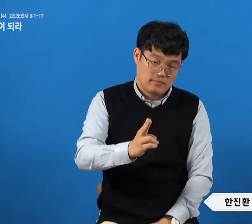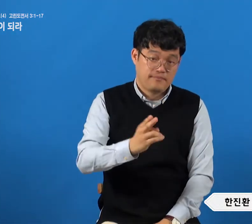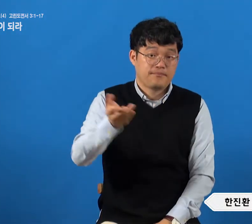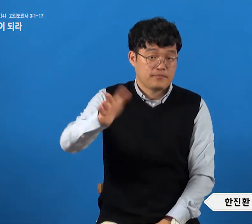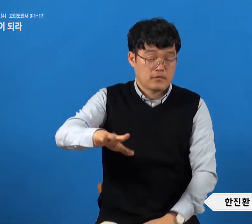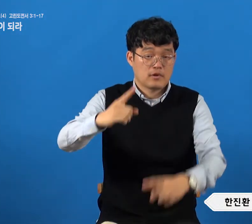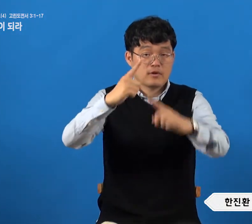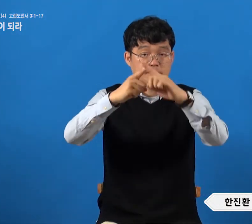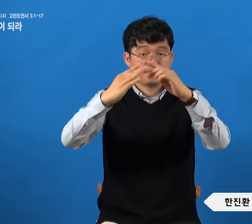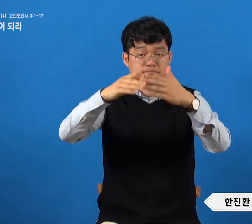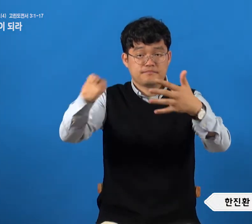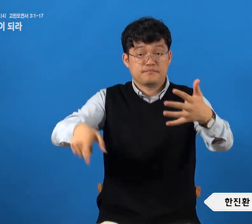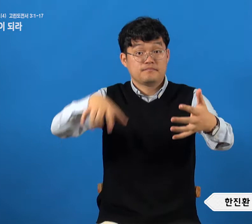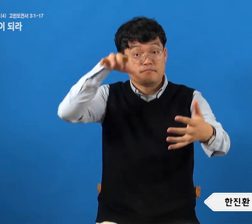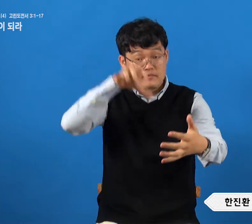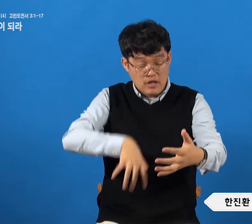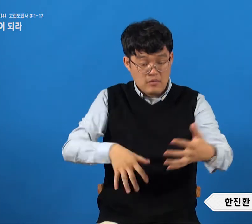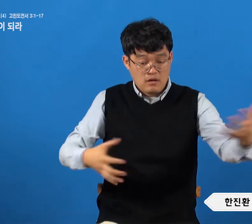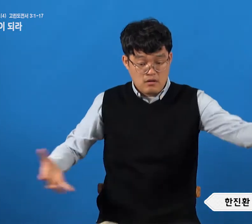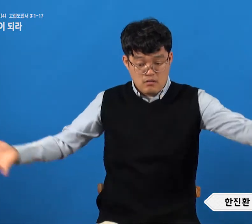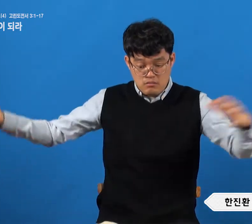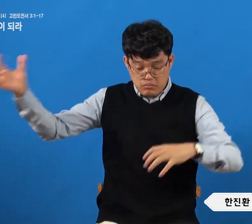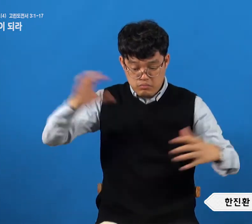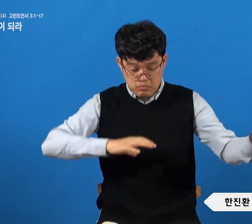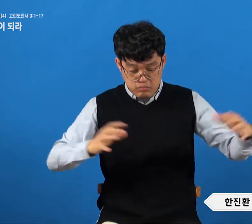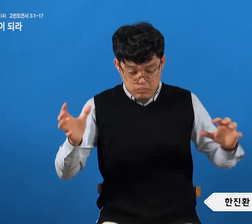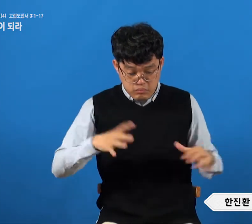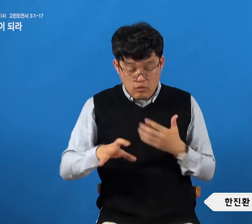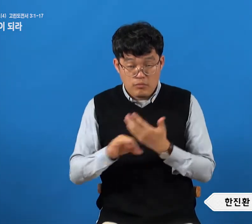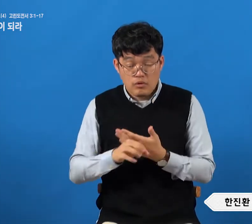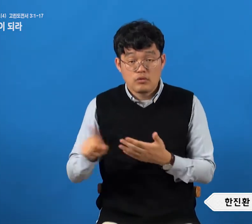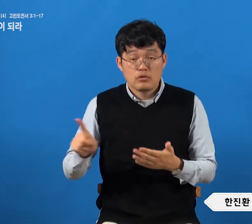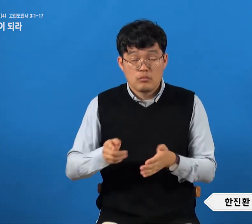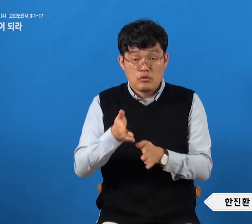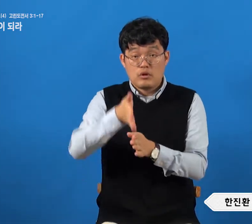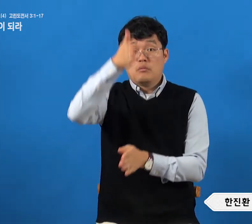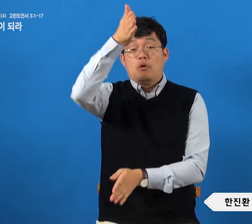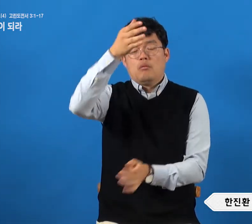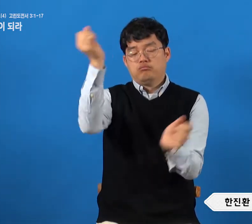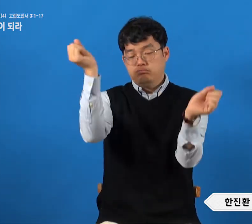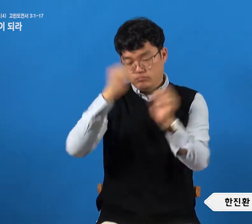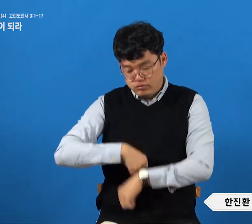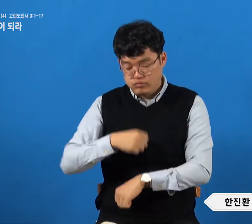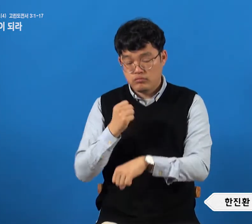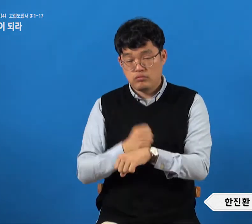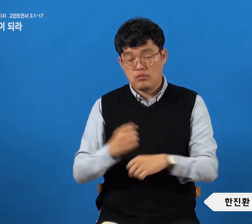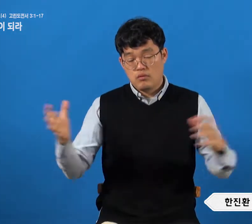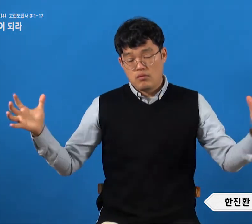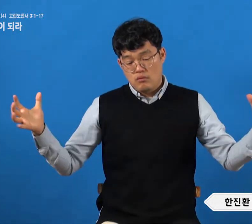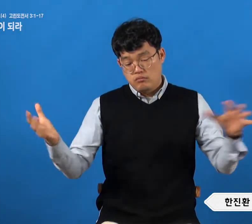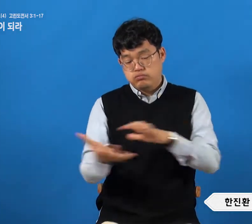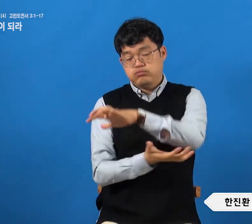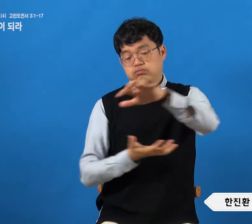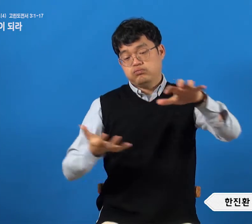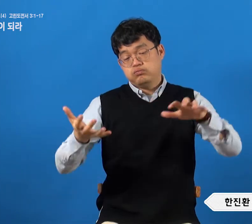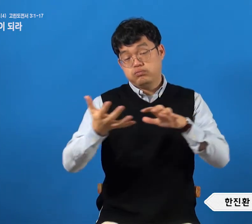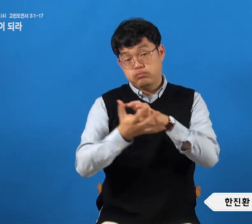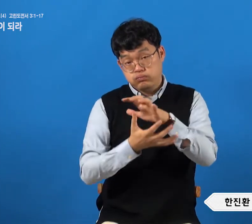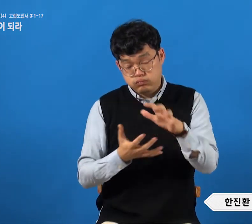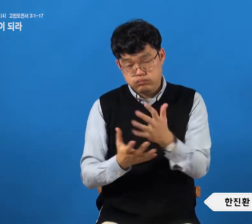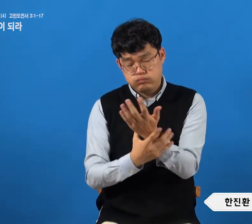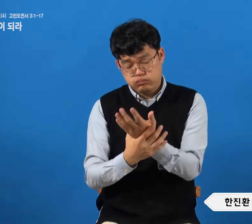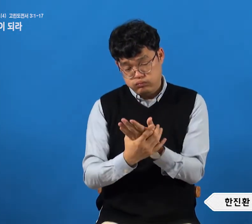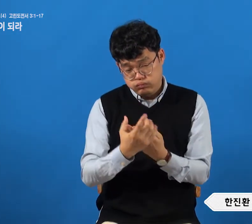그런데 교회 안에만 들어오면 그 온갖 장벽들이 그냥 다 무너져 없어져 버리는